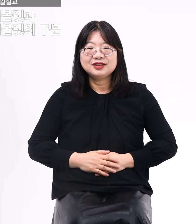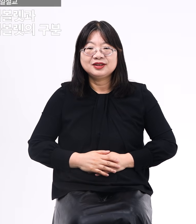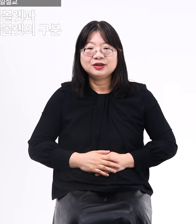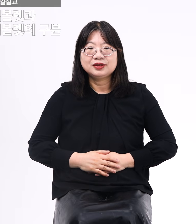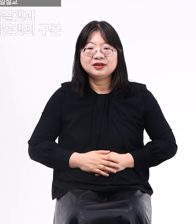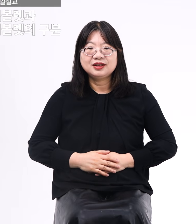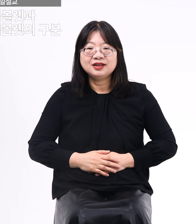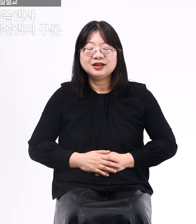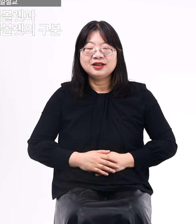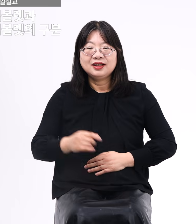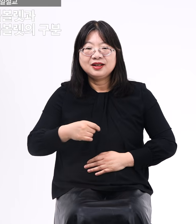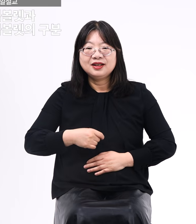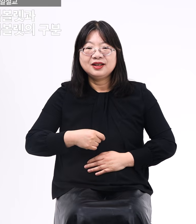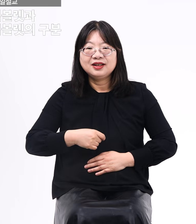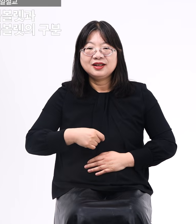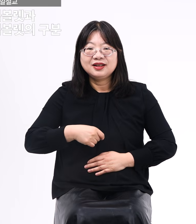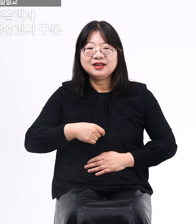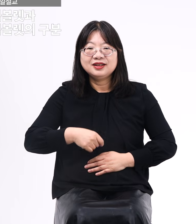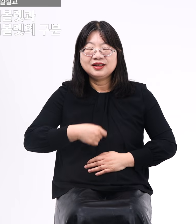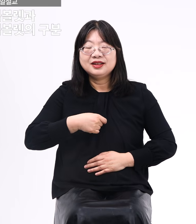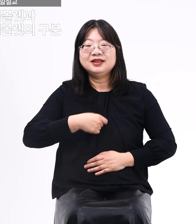어의